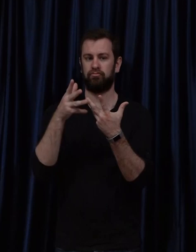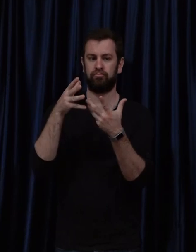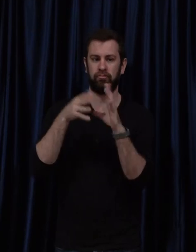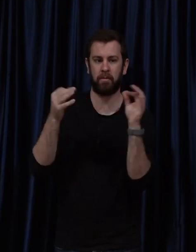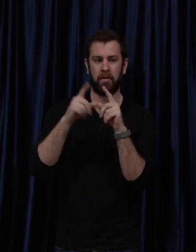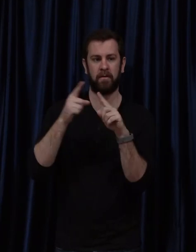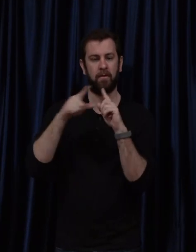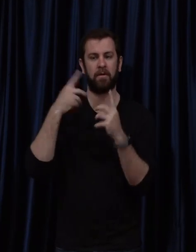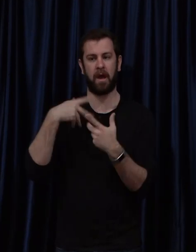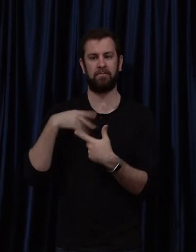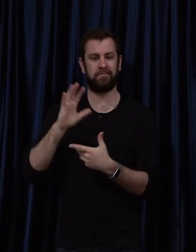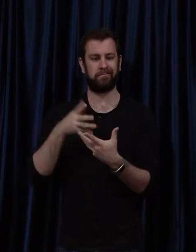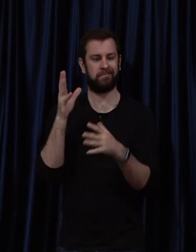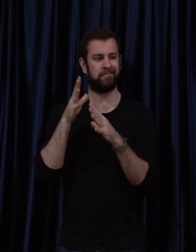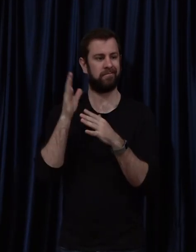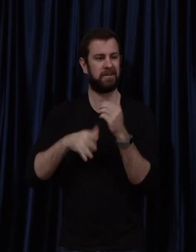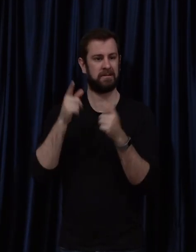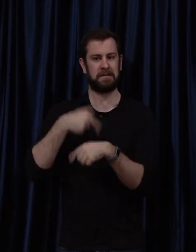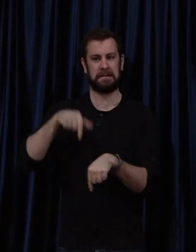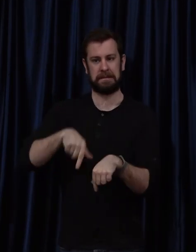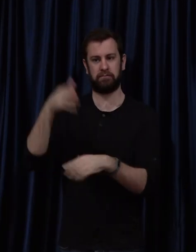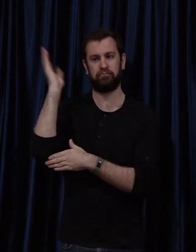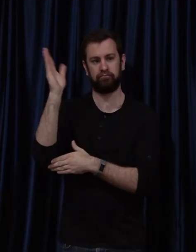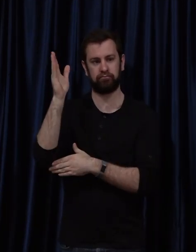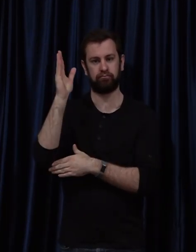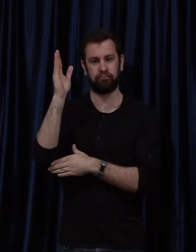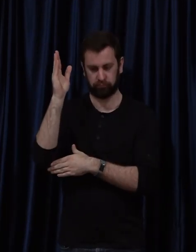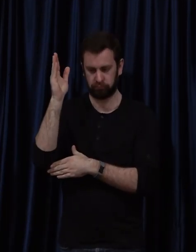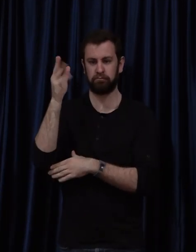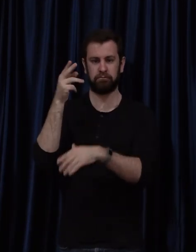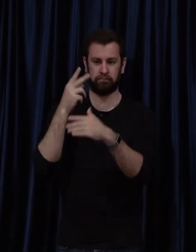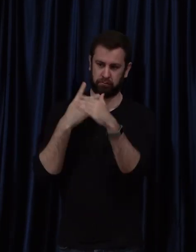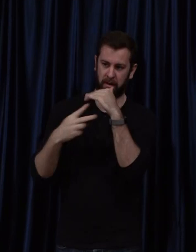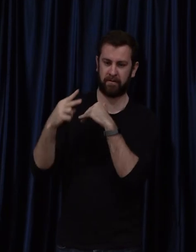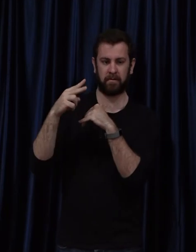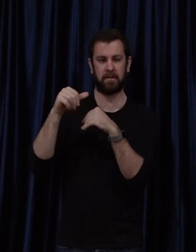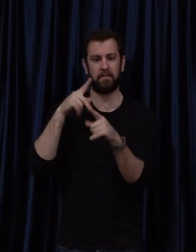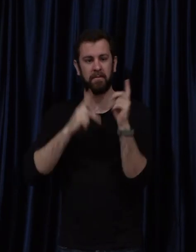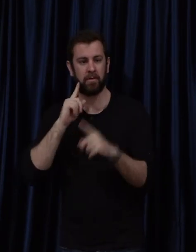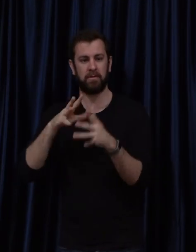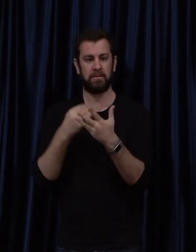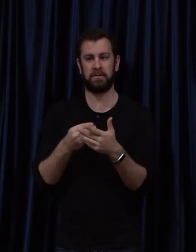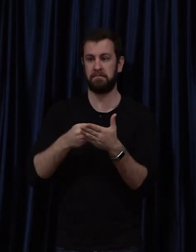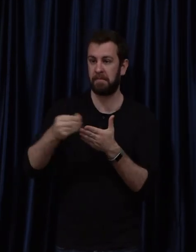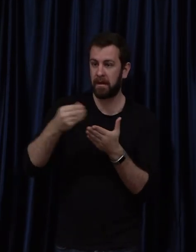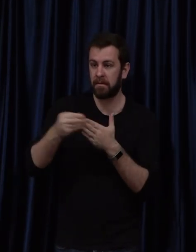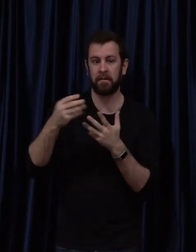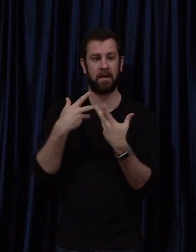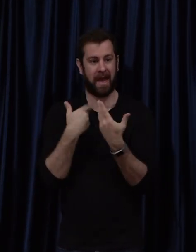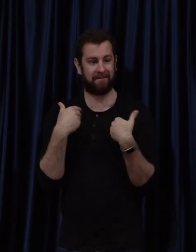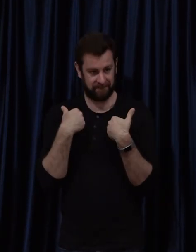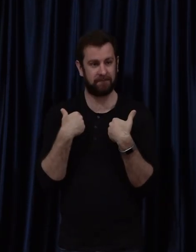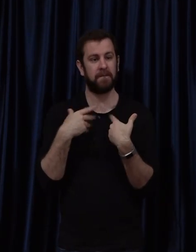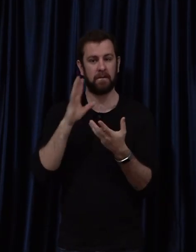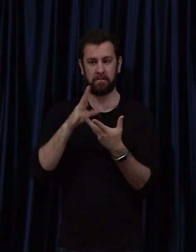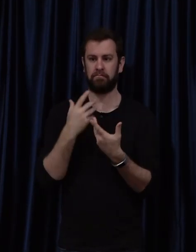It's the occasion of Tabuk. The Prophet of Allah had exhorted the companions to spend. Those that were wealthy, they had the economic muscle,